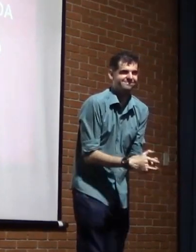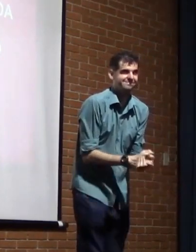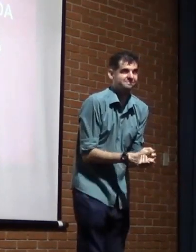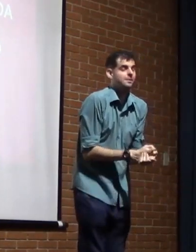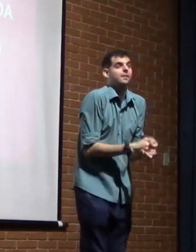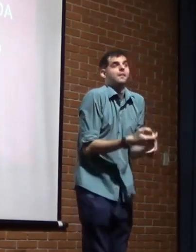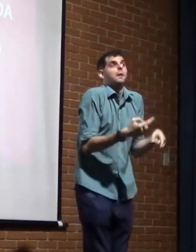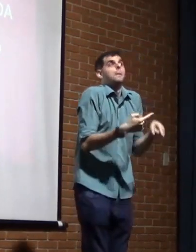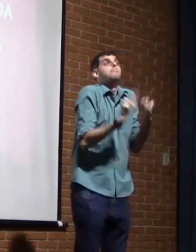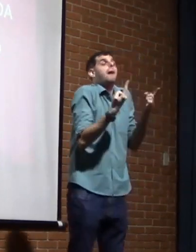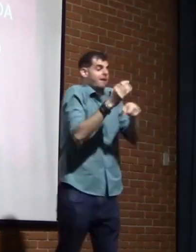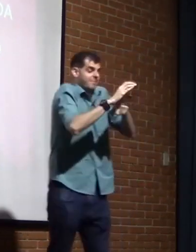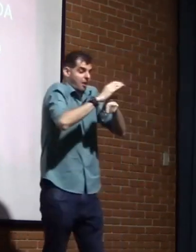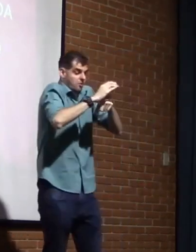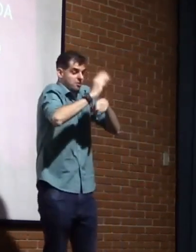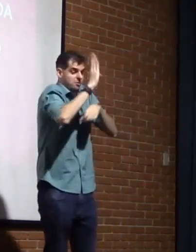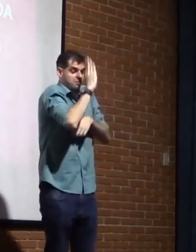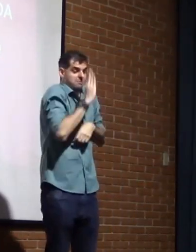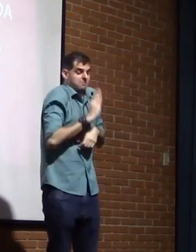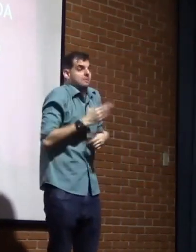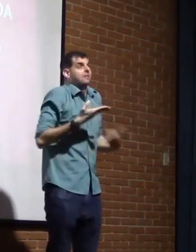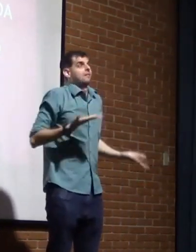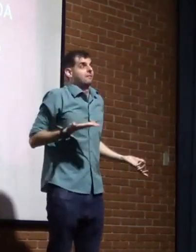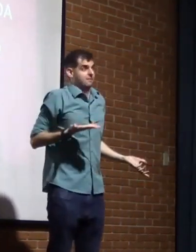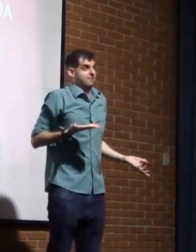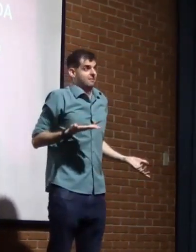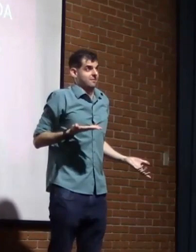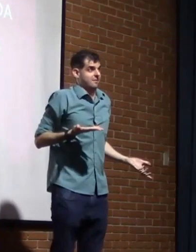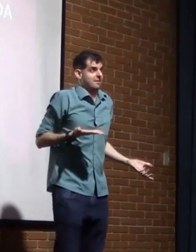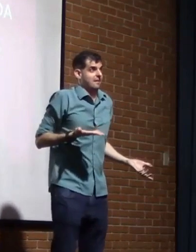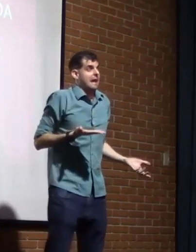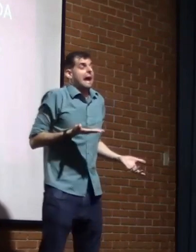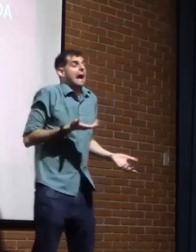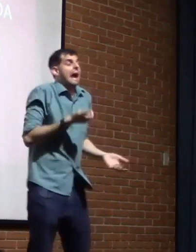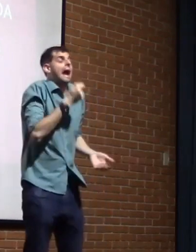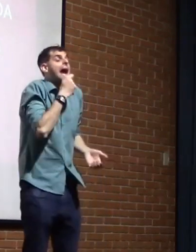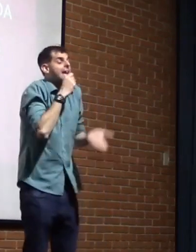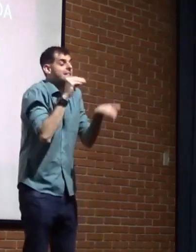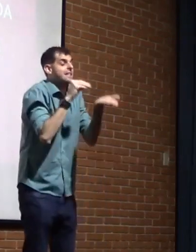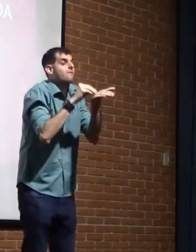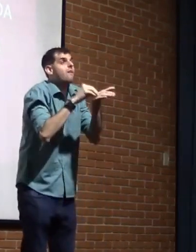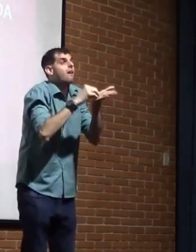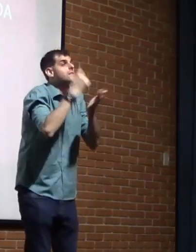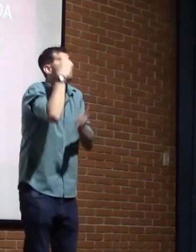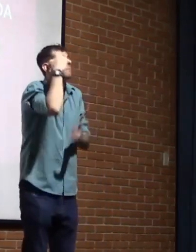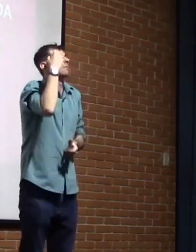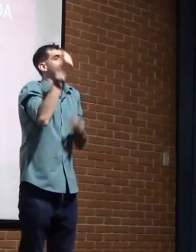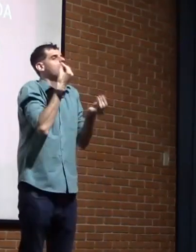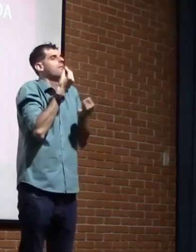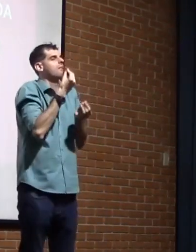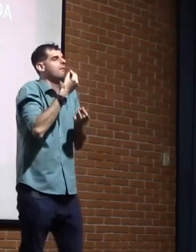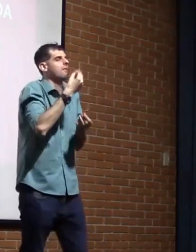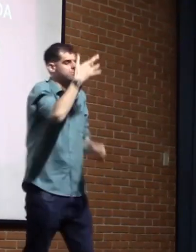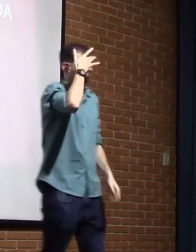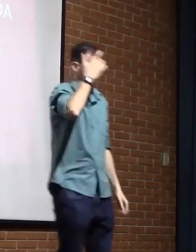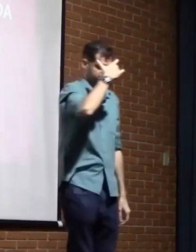Federal. Elas estão inseridas na Constituição Brasileira Federal, né? Mas assim, a gente percebe que ainda